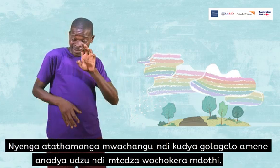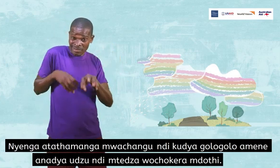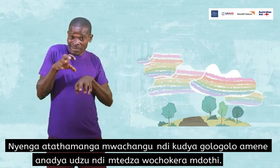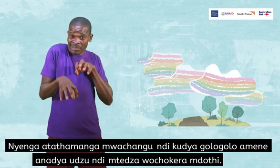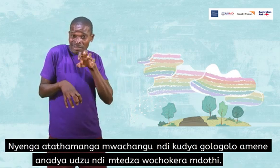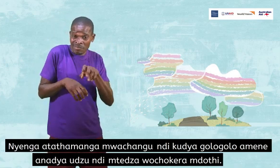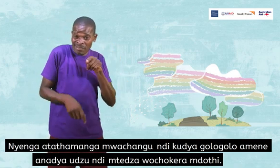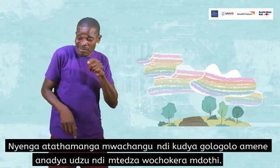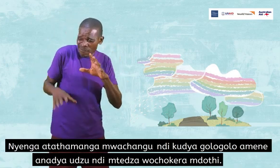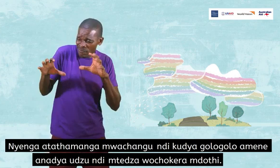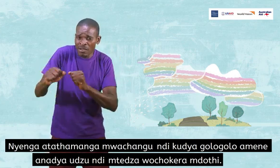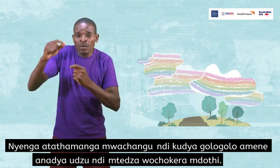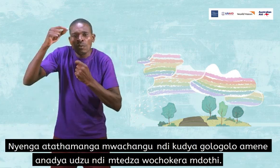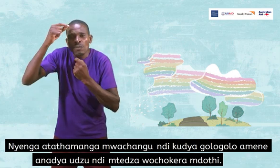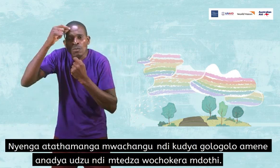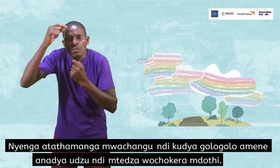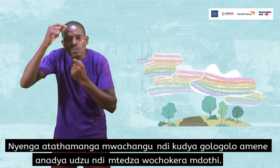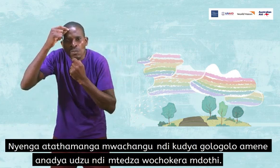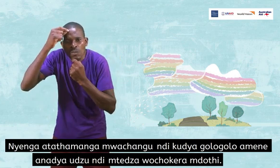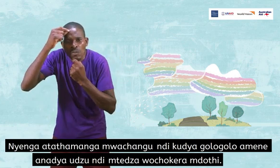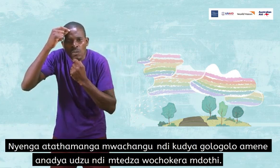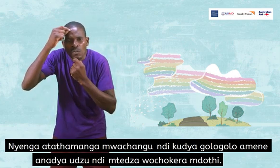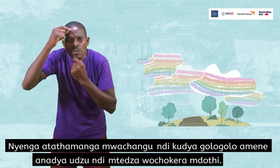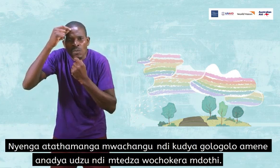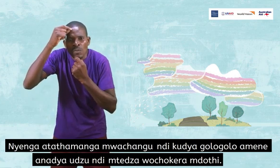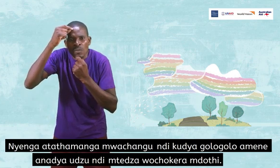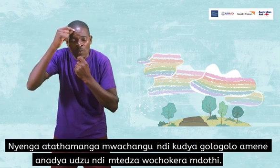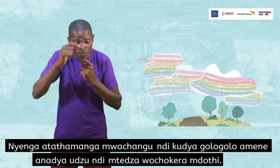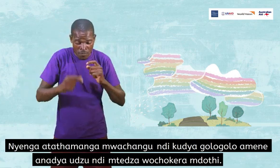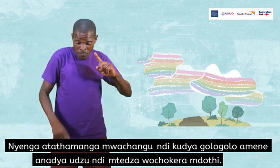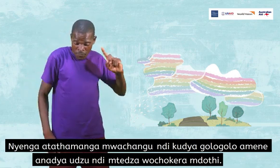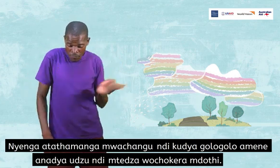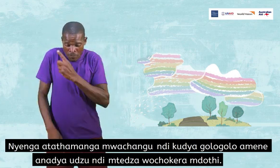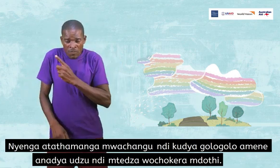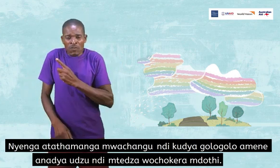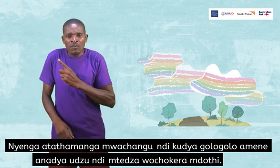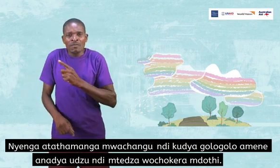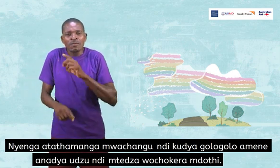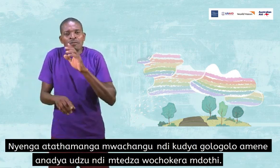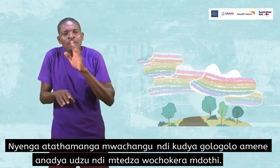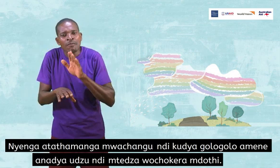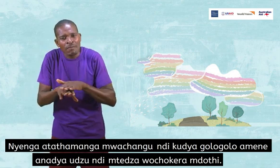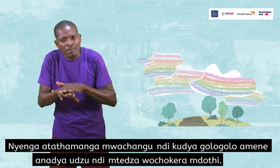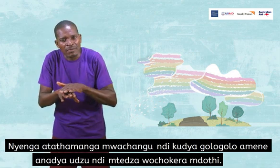Nyenga atathamanga mwachangu ndi kudya gologolo amene anadya udzu ndi mtedza wochokera